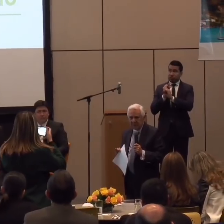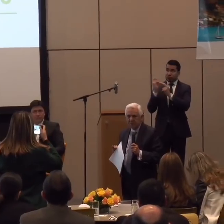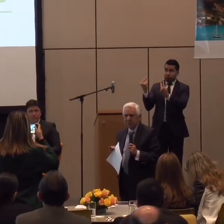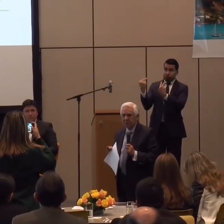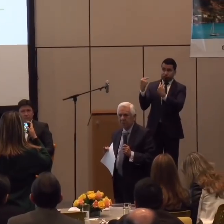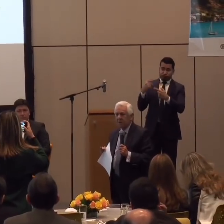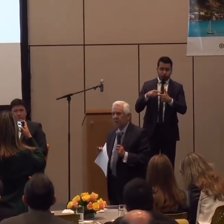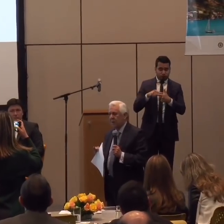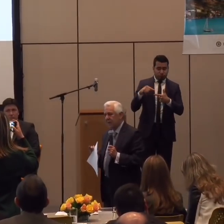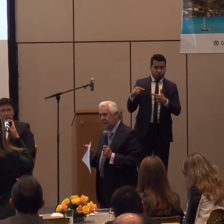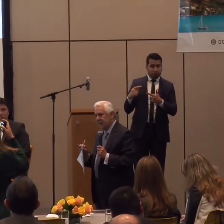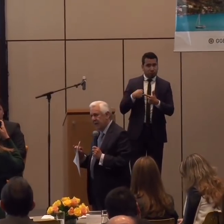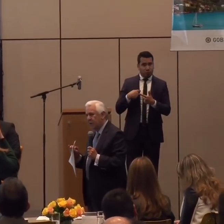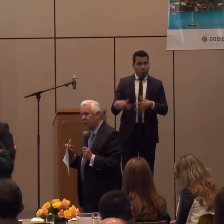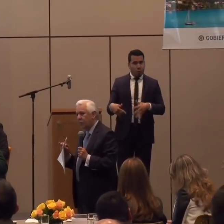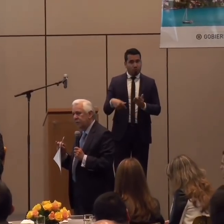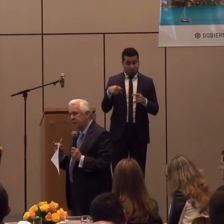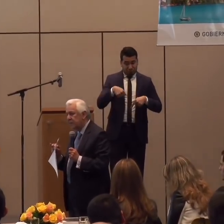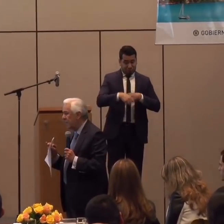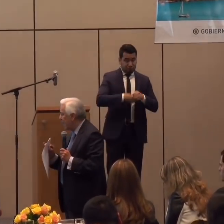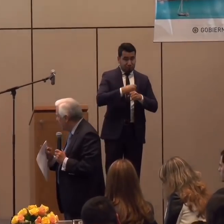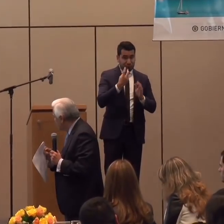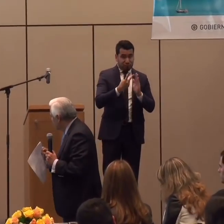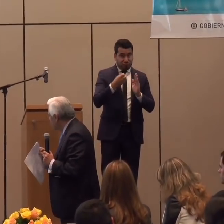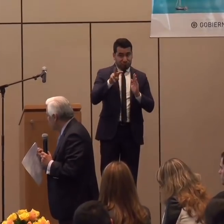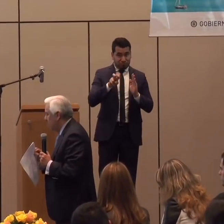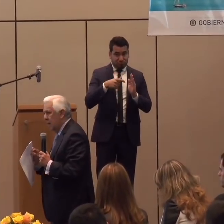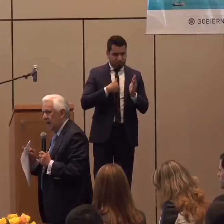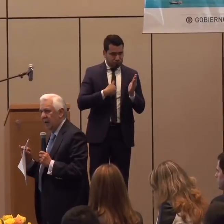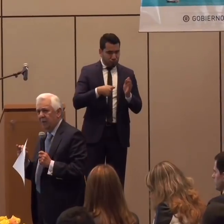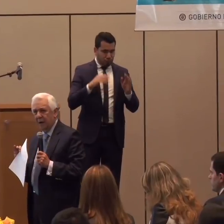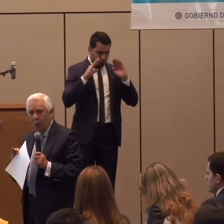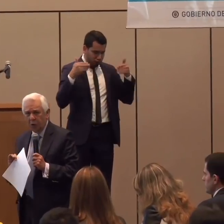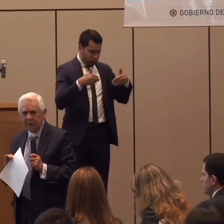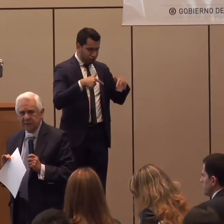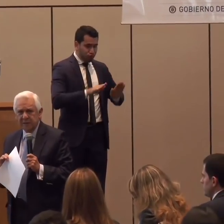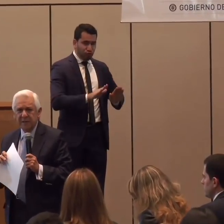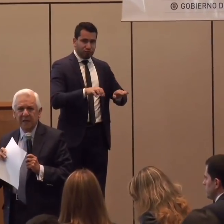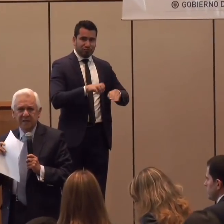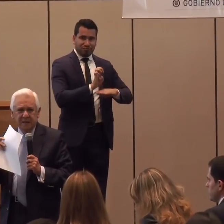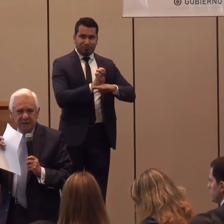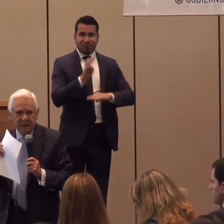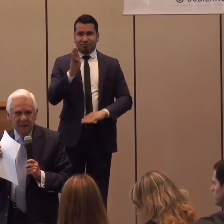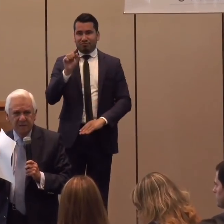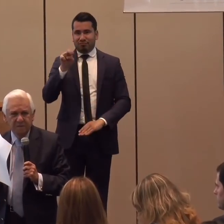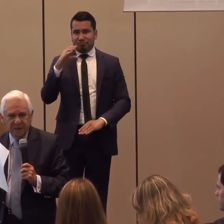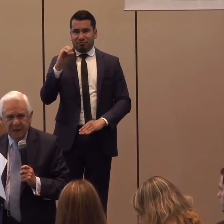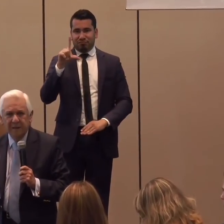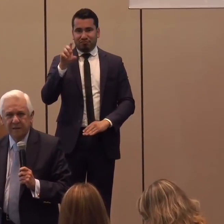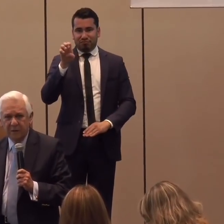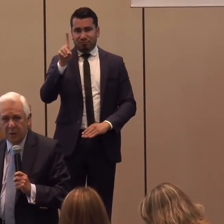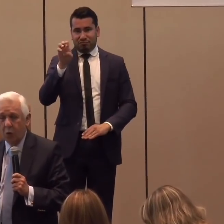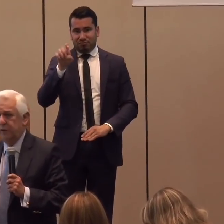este año calificaron con triple a a bancóldex y a las entidades